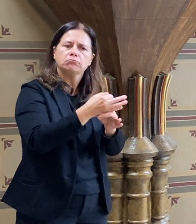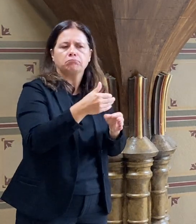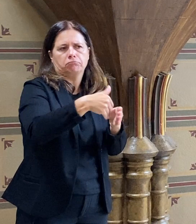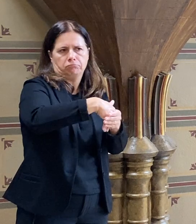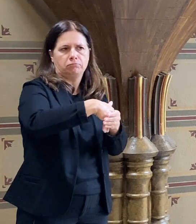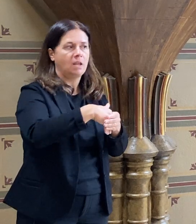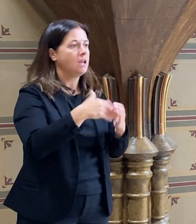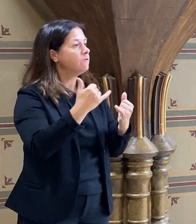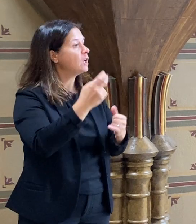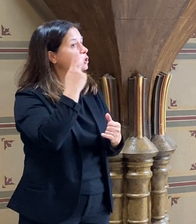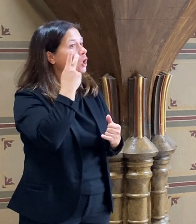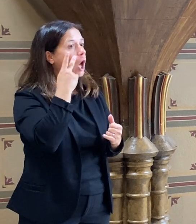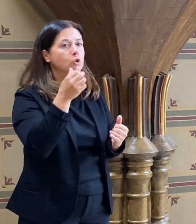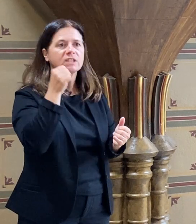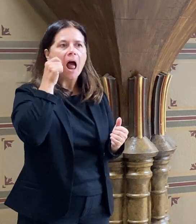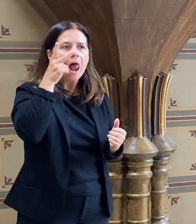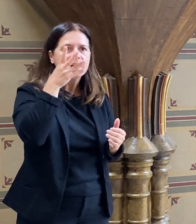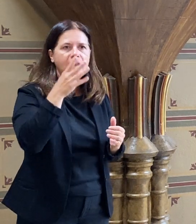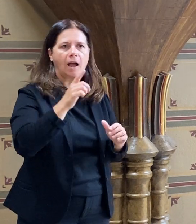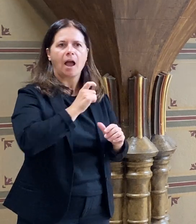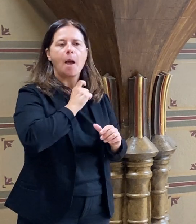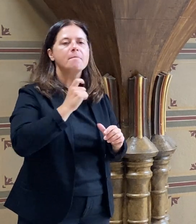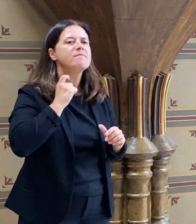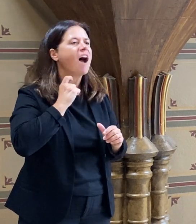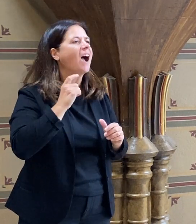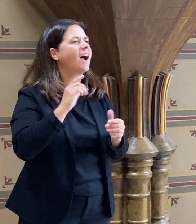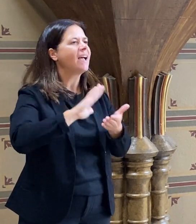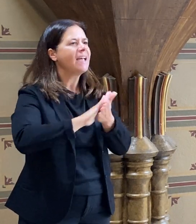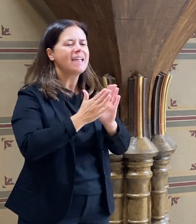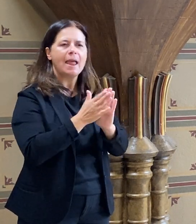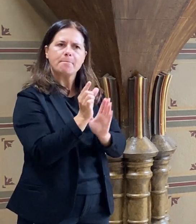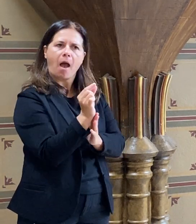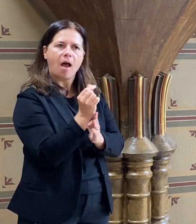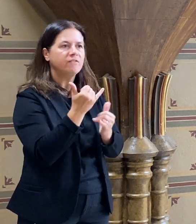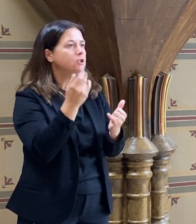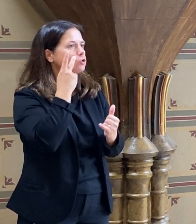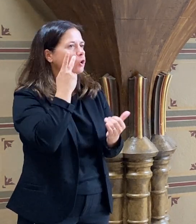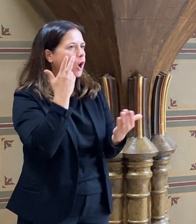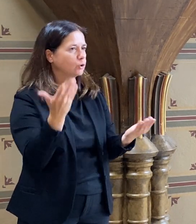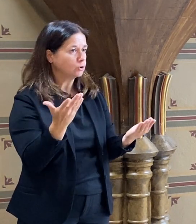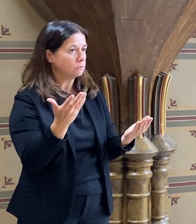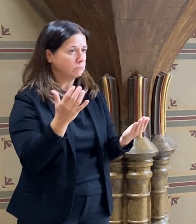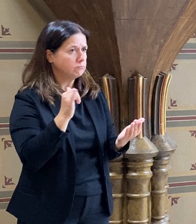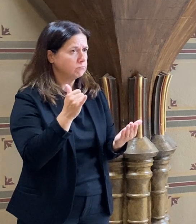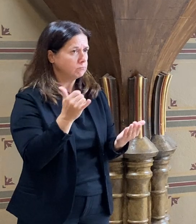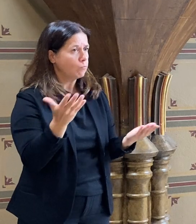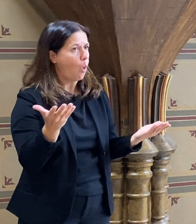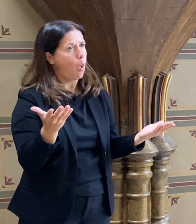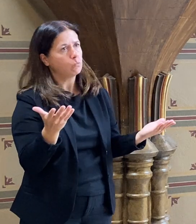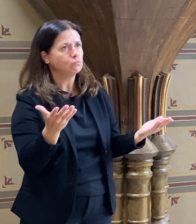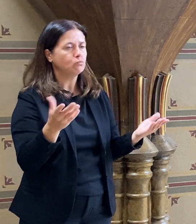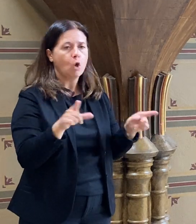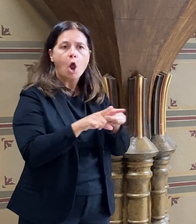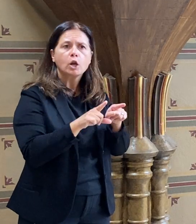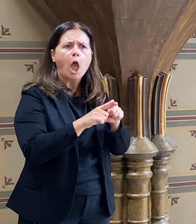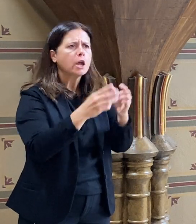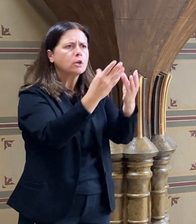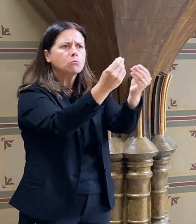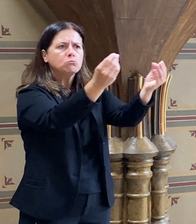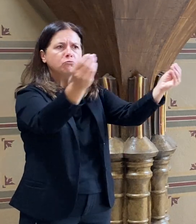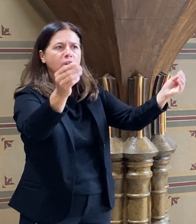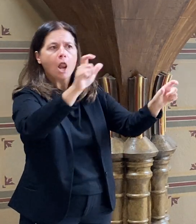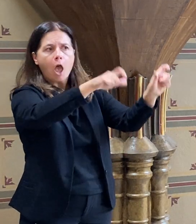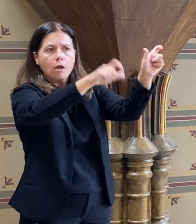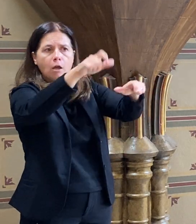wie schaut nun der Alltag eines Pfarrer-Ehepaars aus? Ja, so wie bei vielen